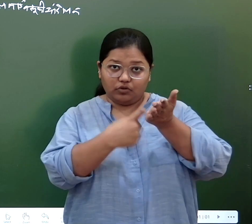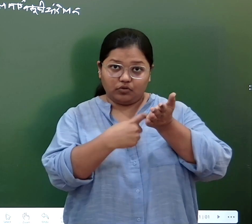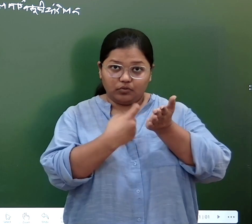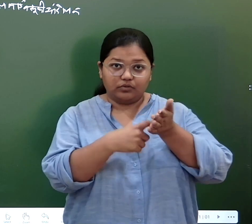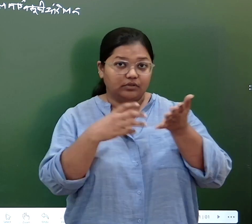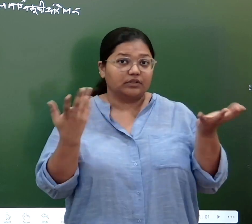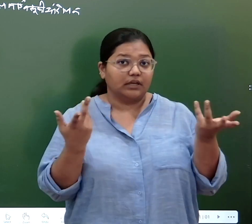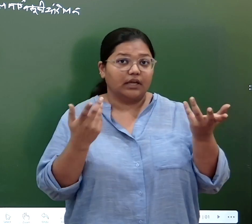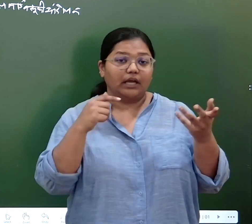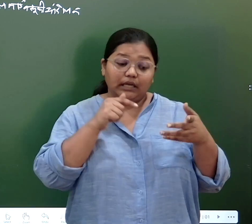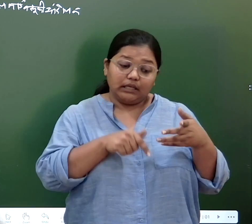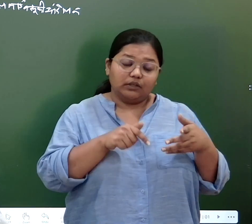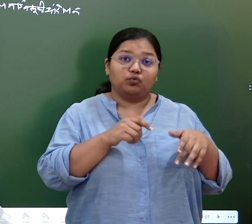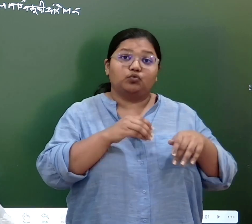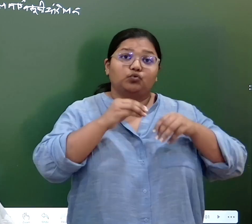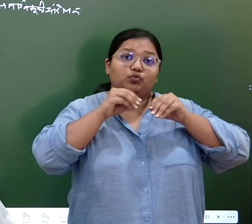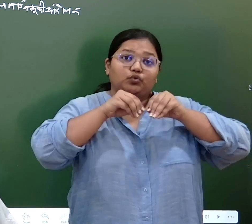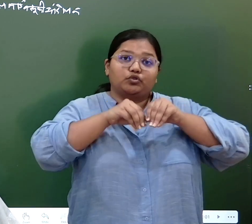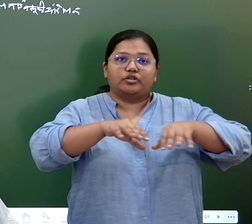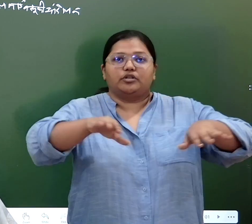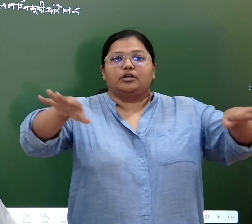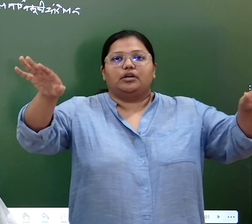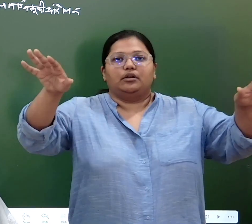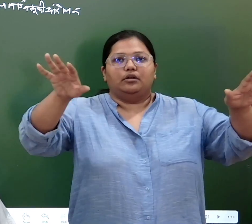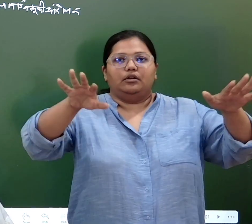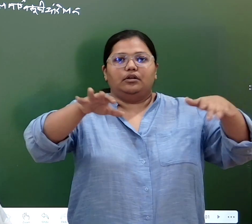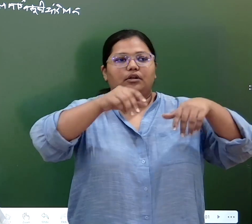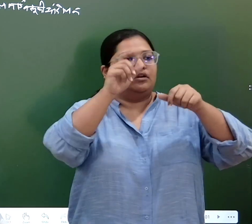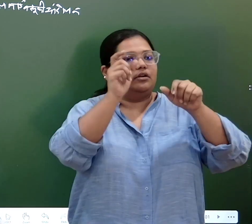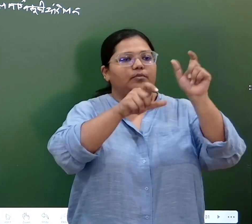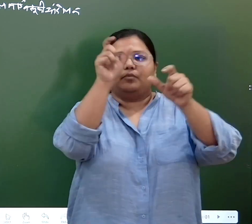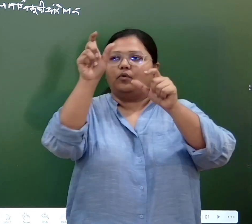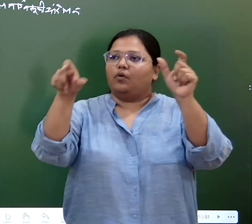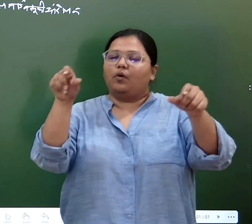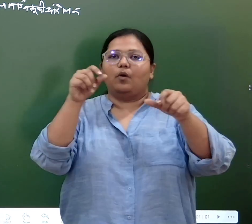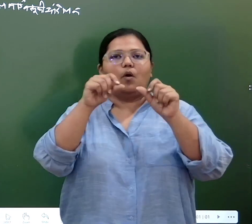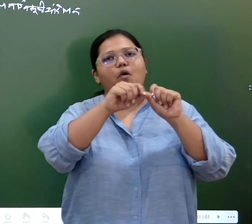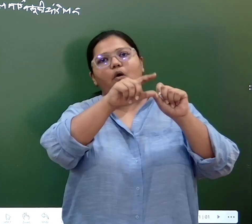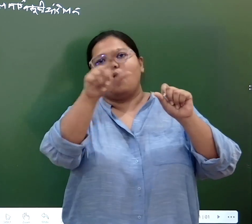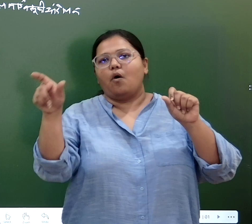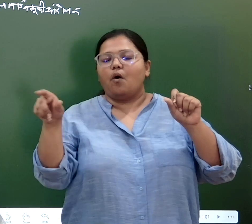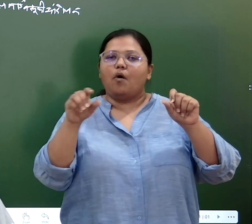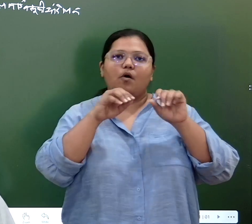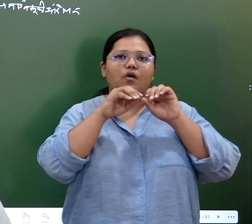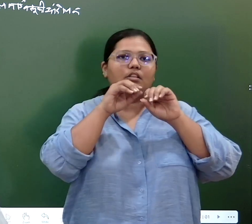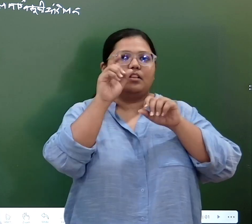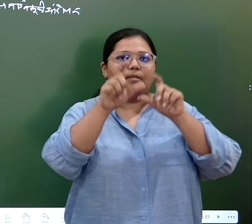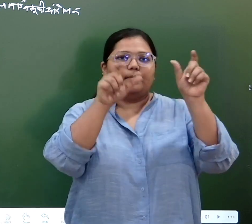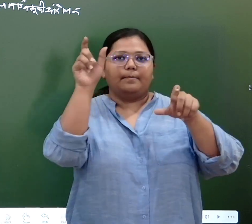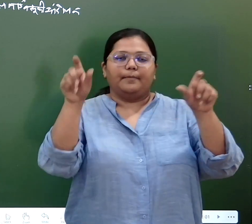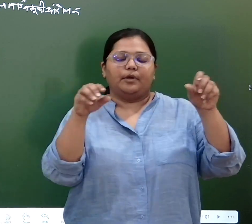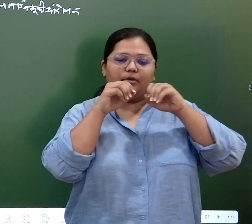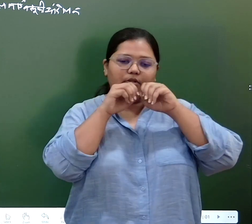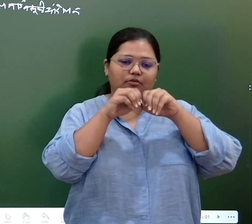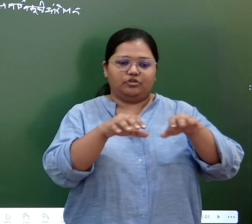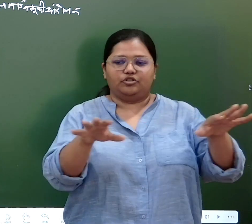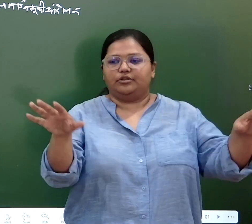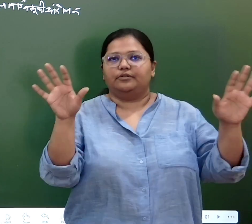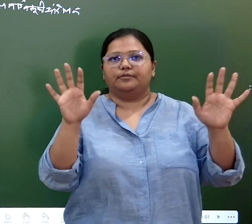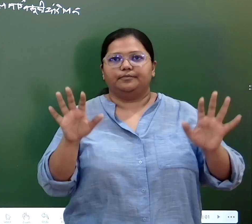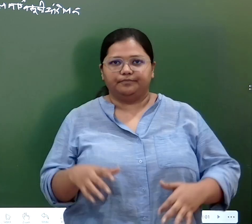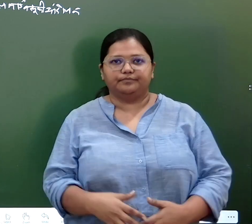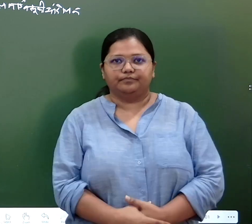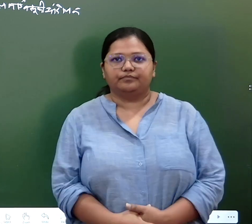जन साधारण तक लोकप्रिय बनाना था। ठीक है, तो पहला चरण क्या था? ये धार्मिक आंदोलन था। ठीक, कौन